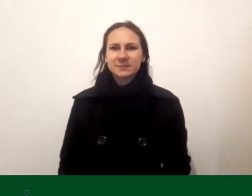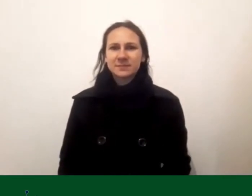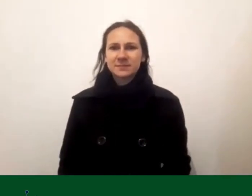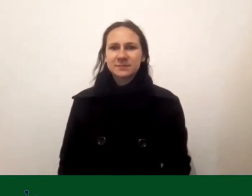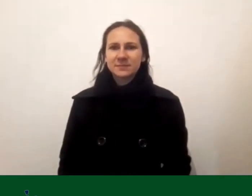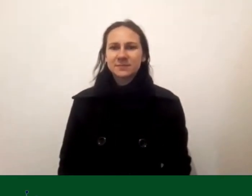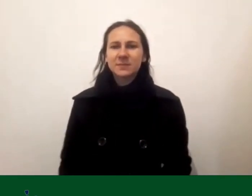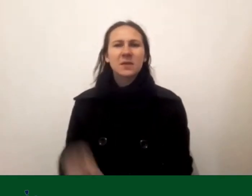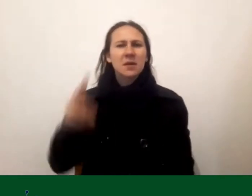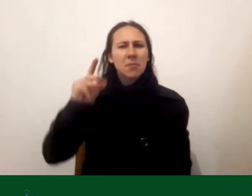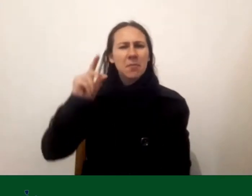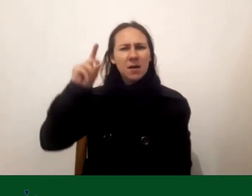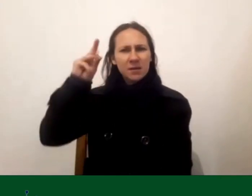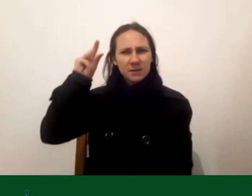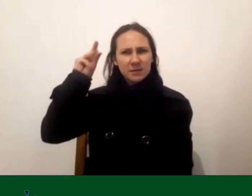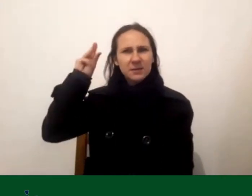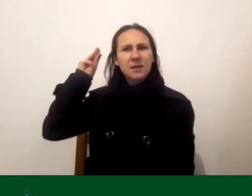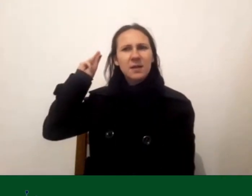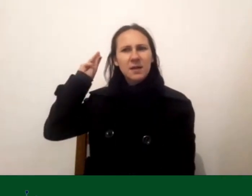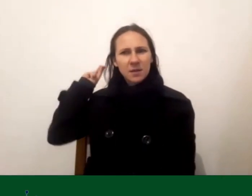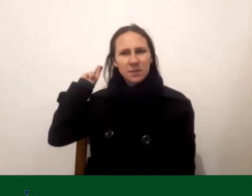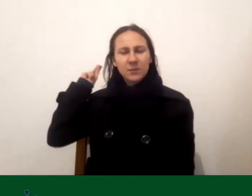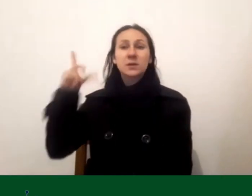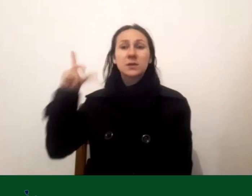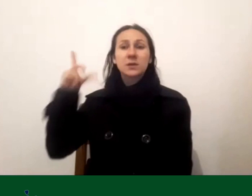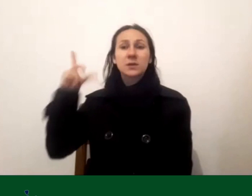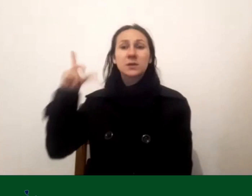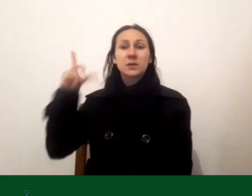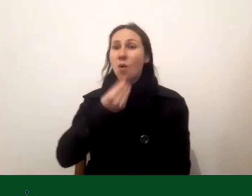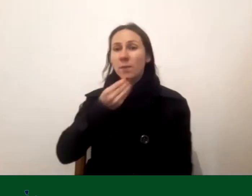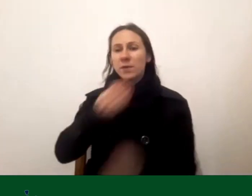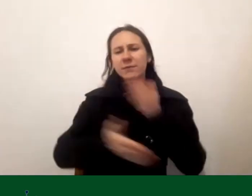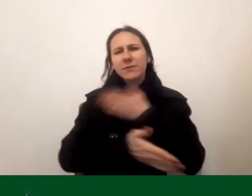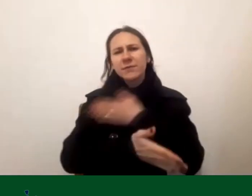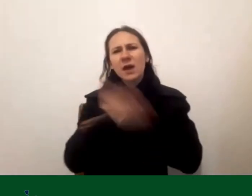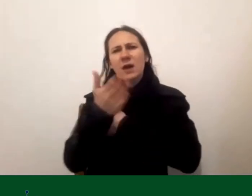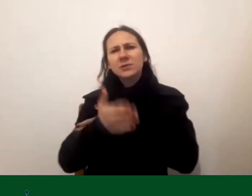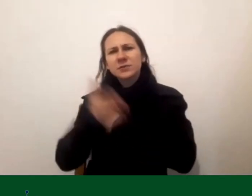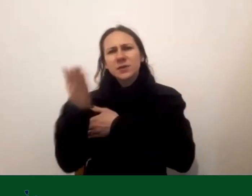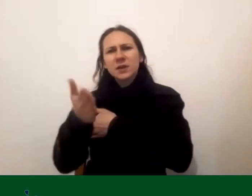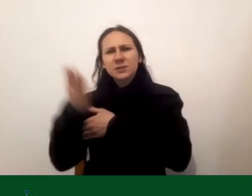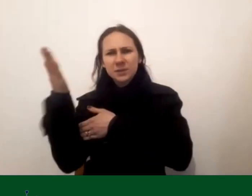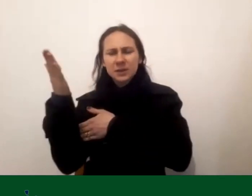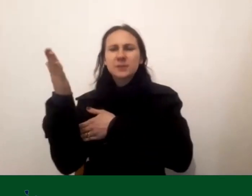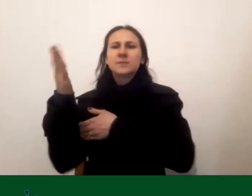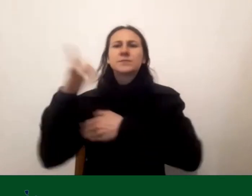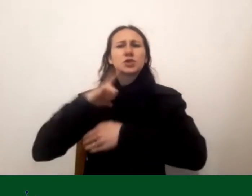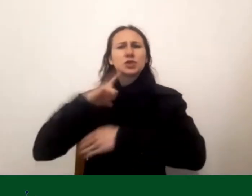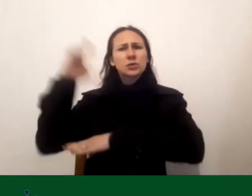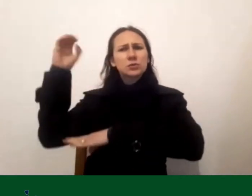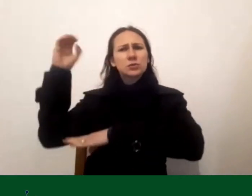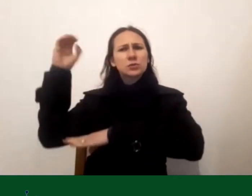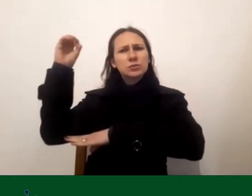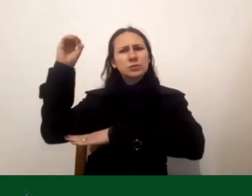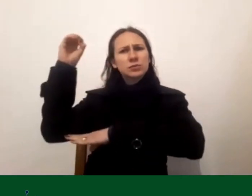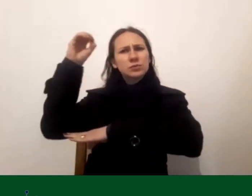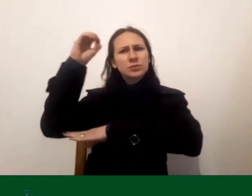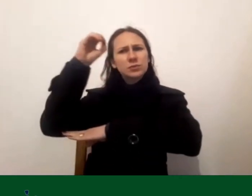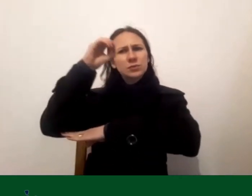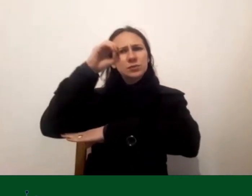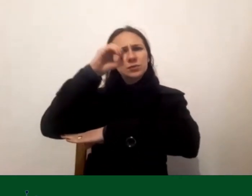muito tempo atrás, havia um viajante. Já era final de tarde, quando flocos de